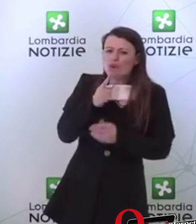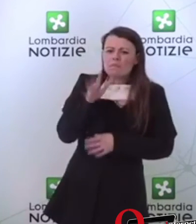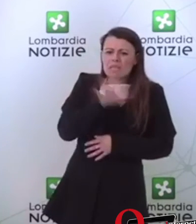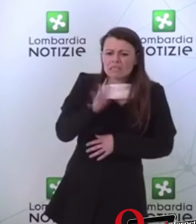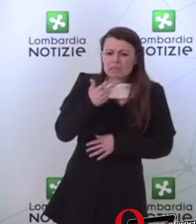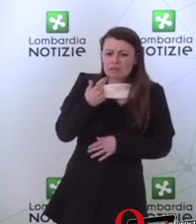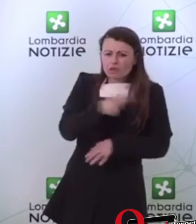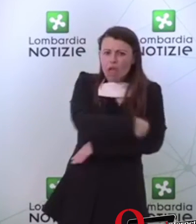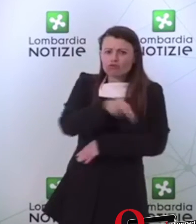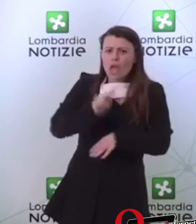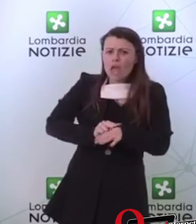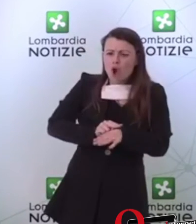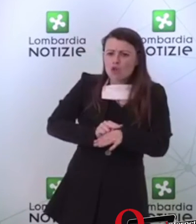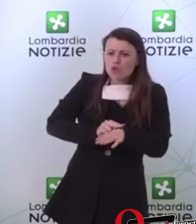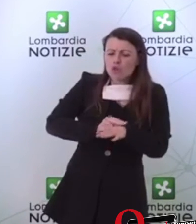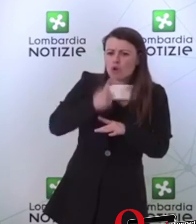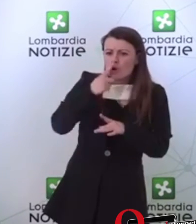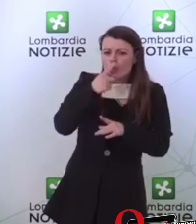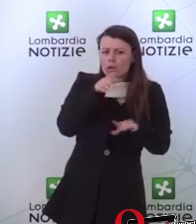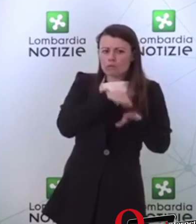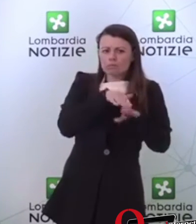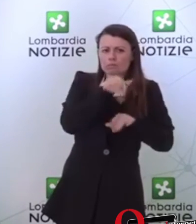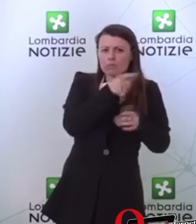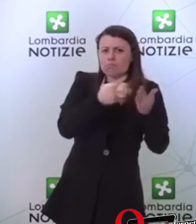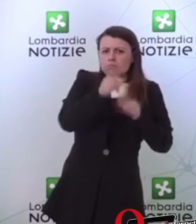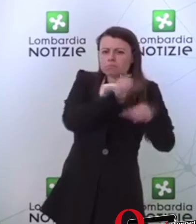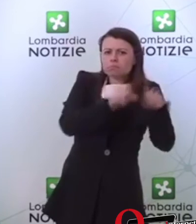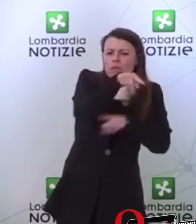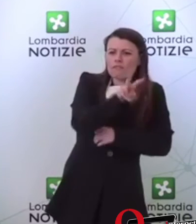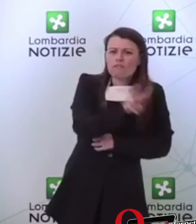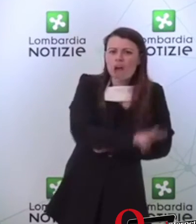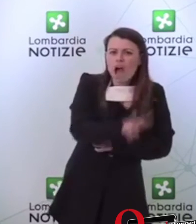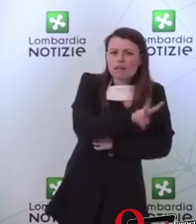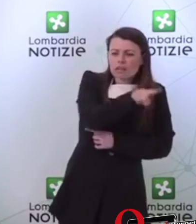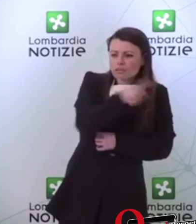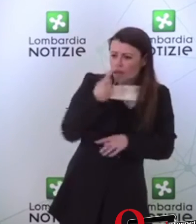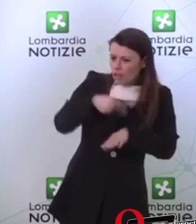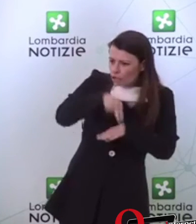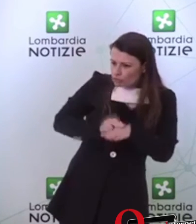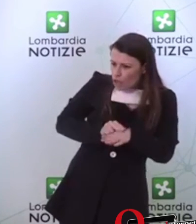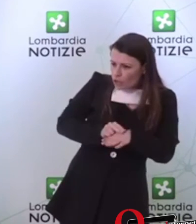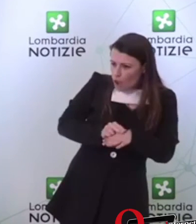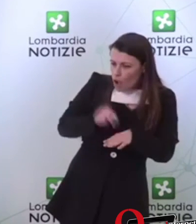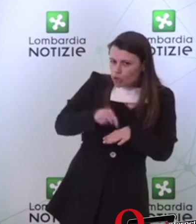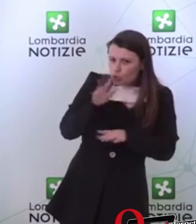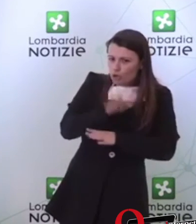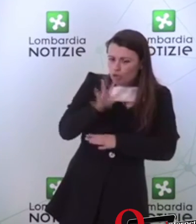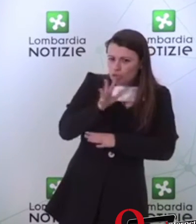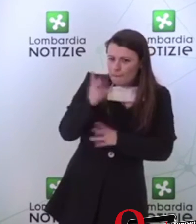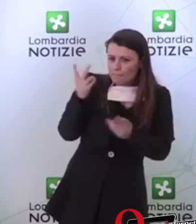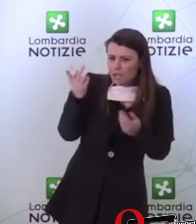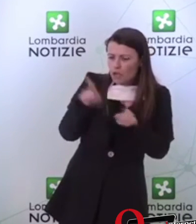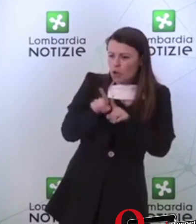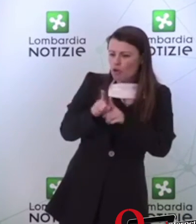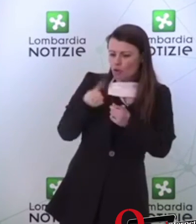via di sperimentazione a Varese, per i medici di base, questo cerotto che riesce a monitorare dal